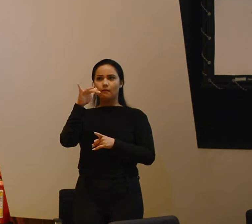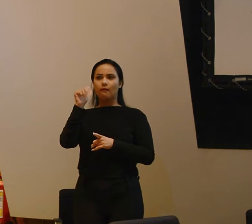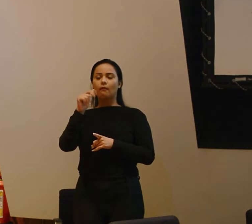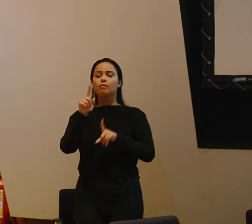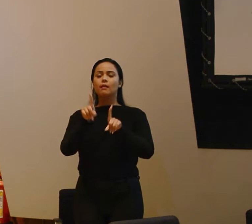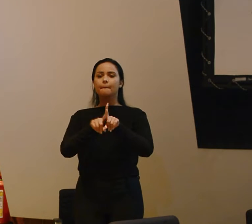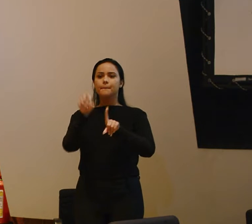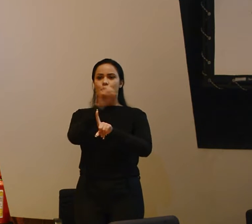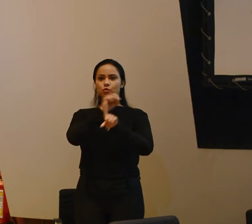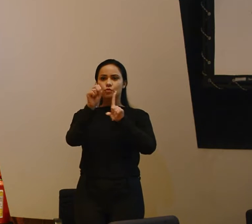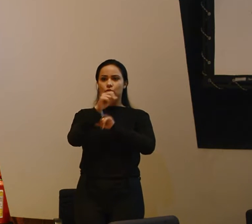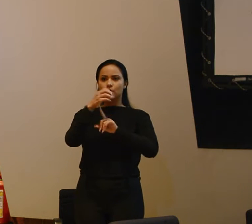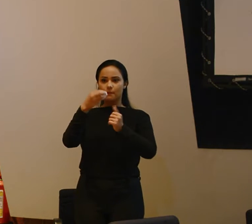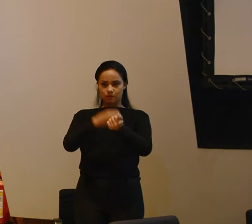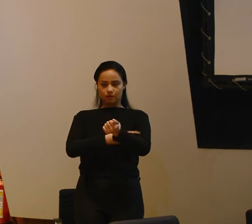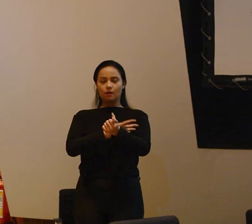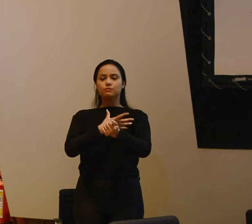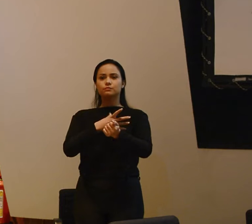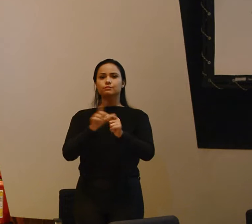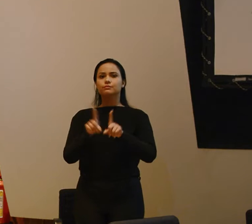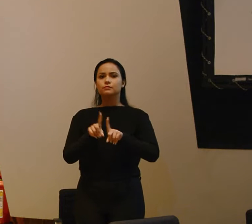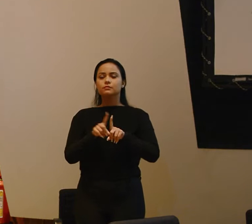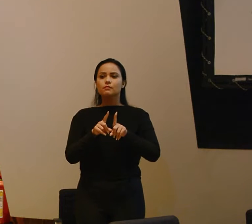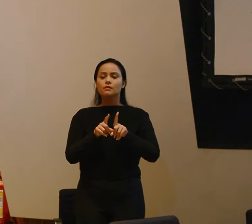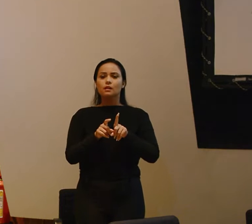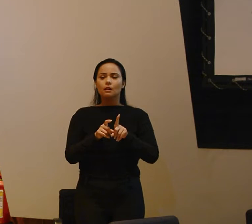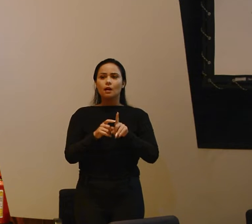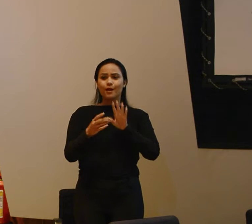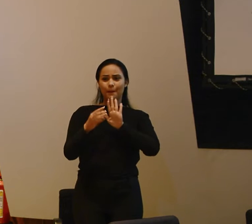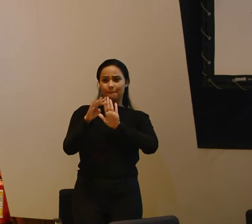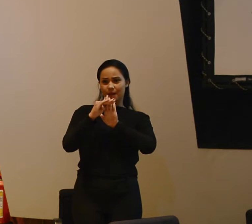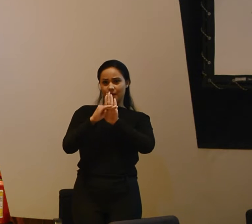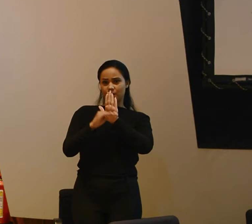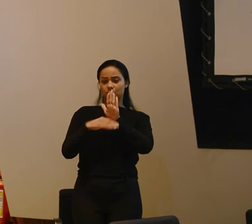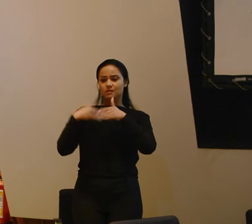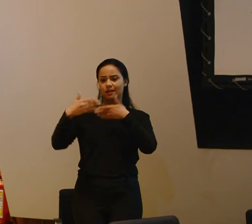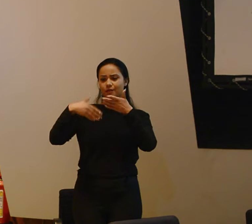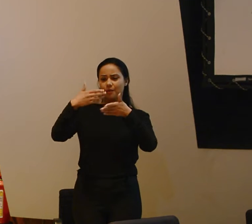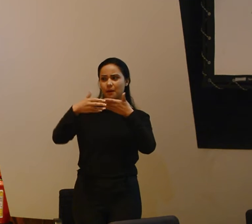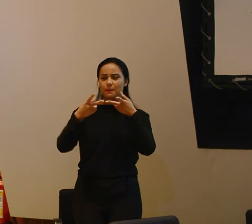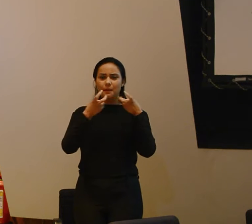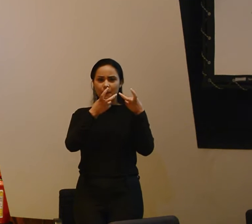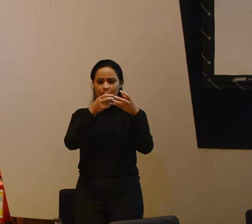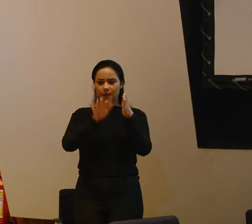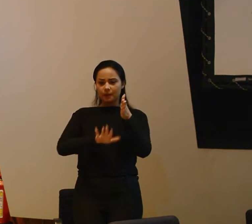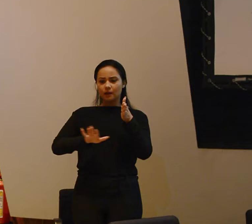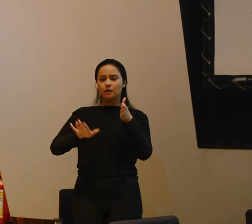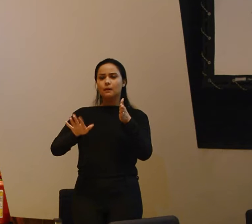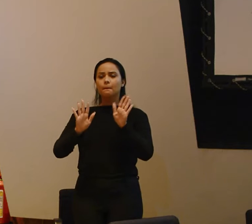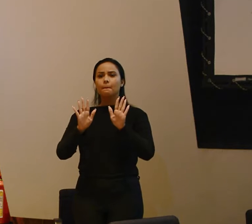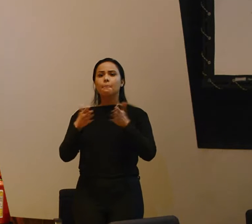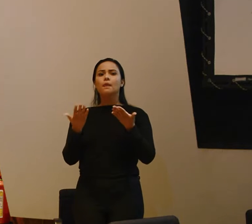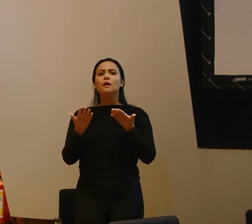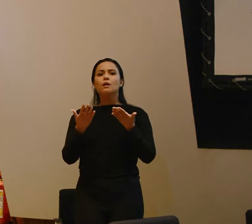questões socioemocionais, e são aspectos que durante o desenvolvimento a gente vai reparar nessas crianças.